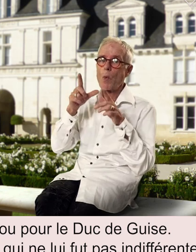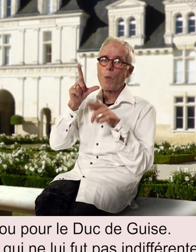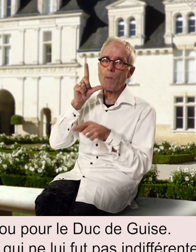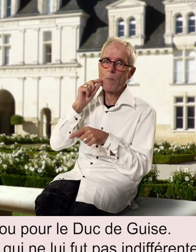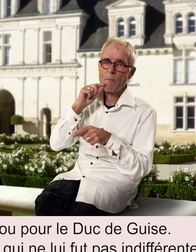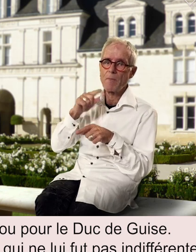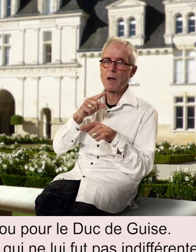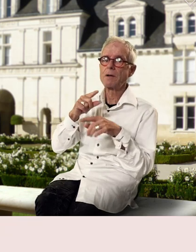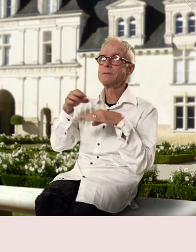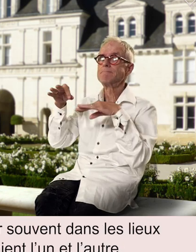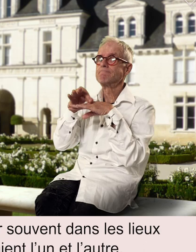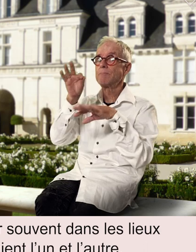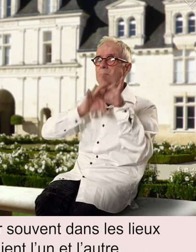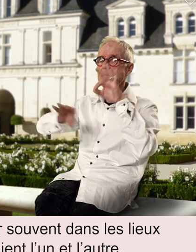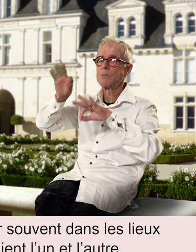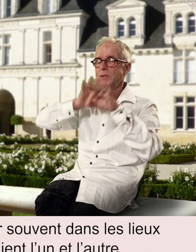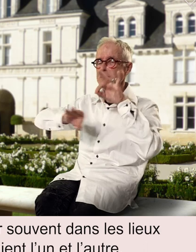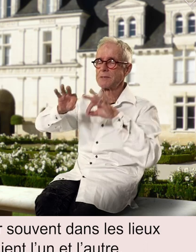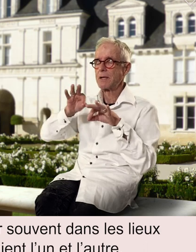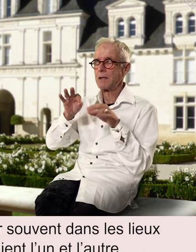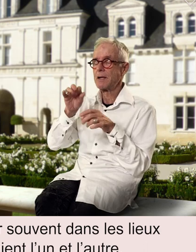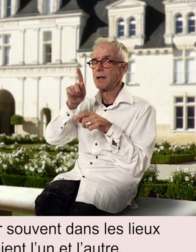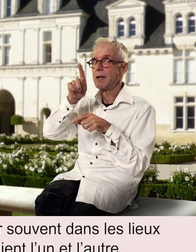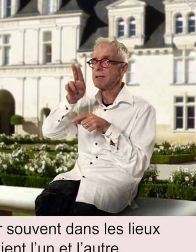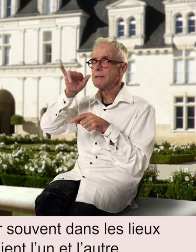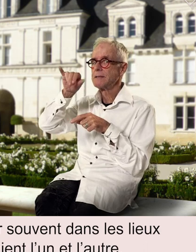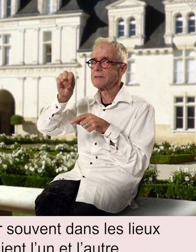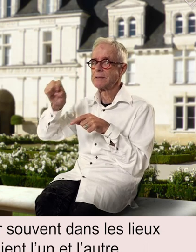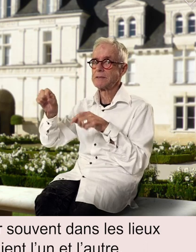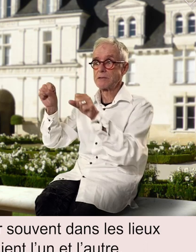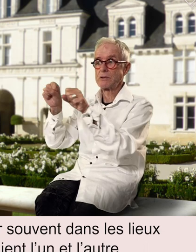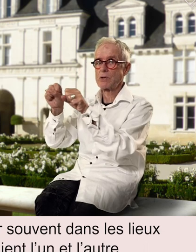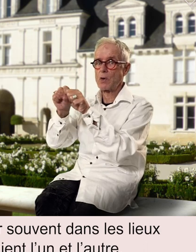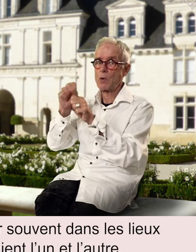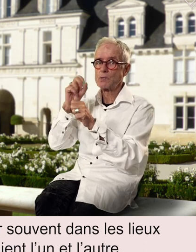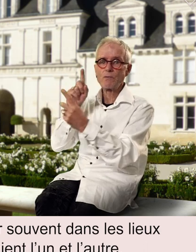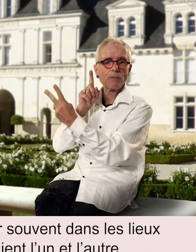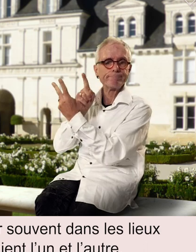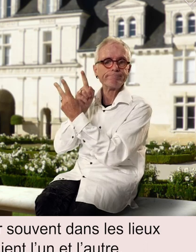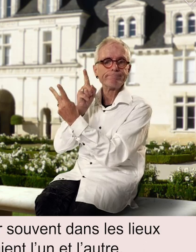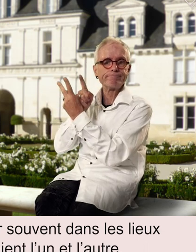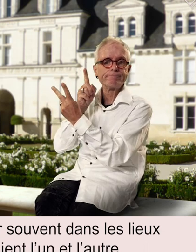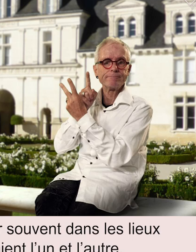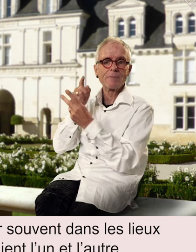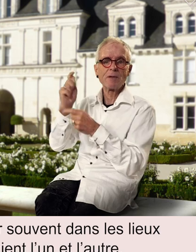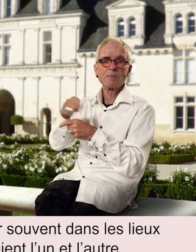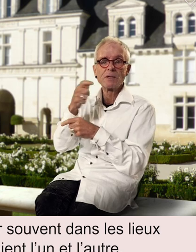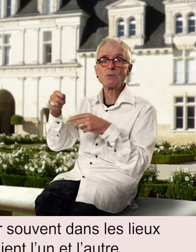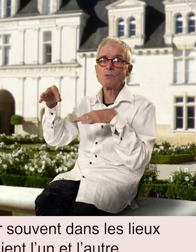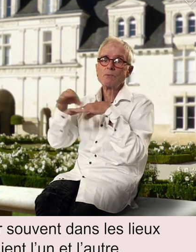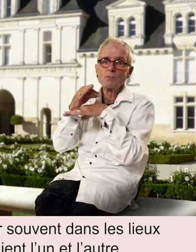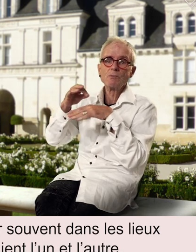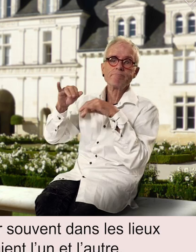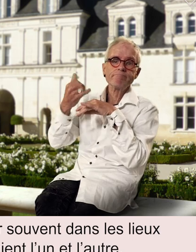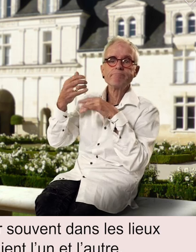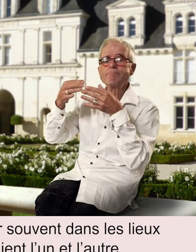épousant alors Mademoiselle de Guise, sœur de ce duc, elle était contrainte de le voir souvent dans les lieux où les cérémonies des noces les appelaient